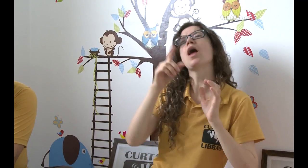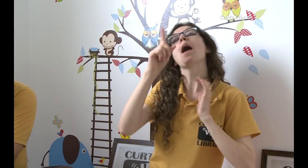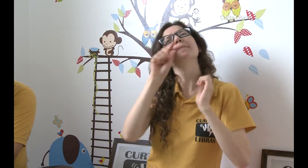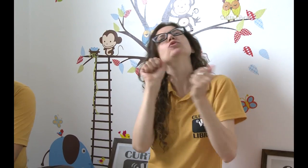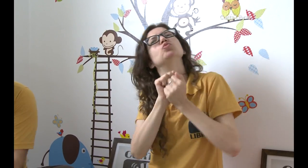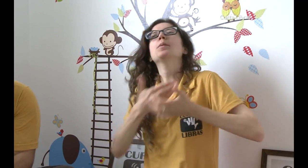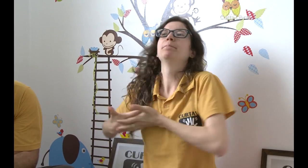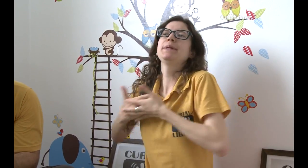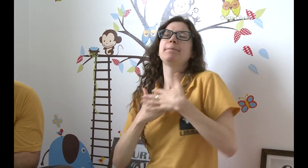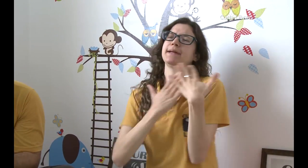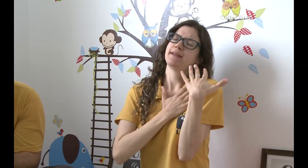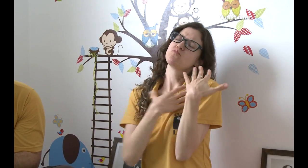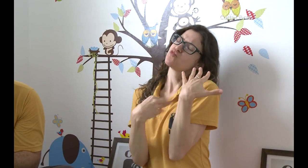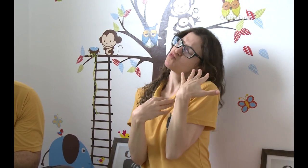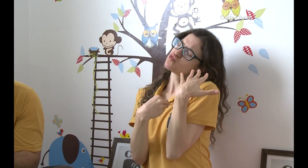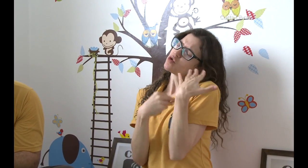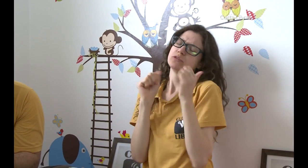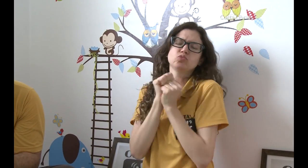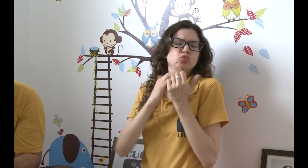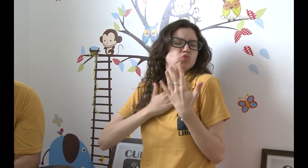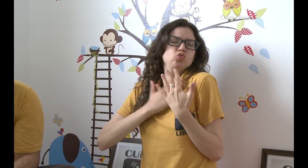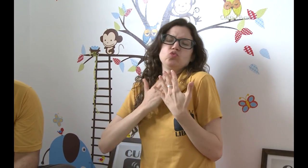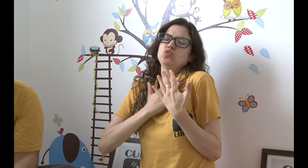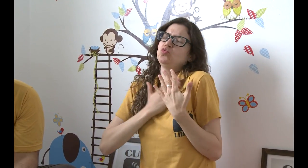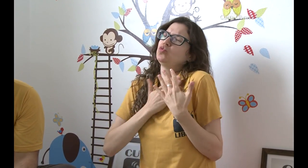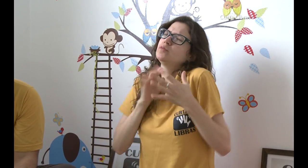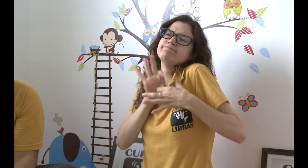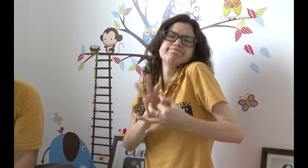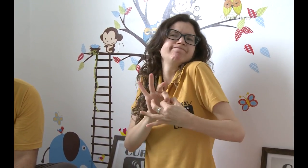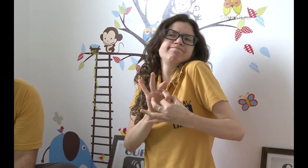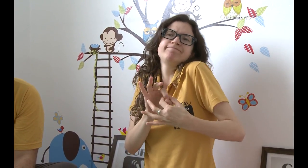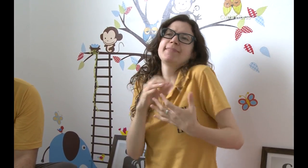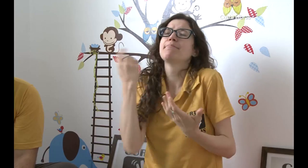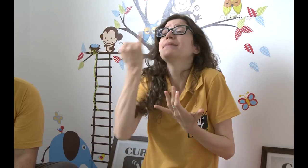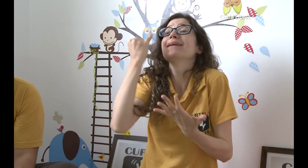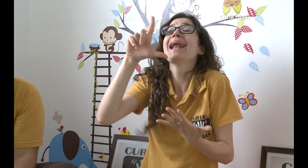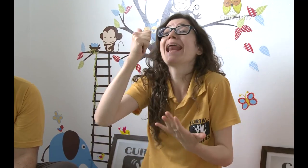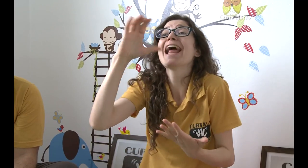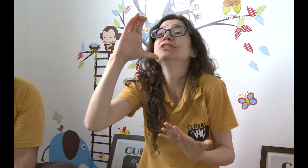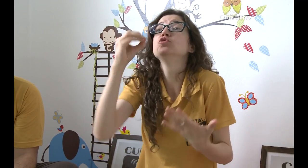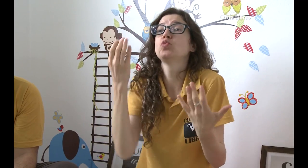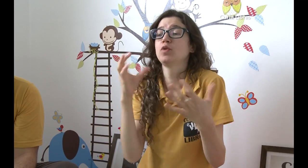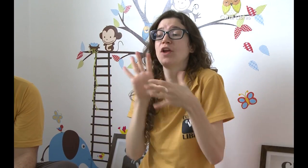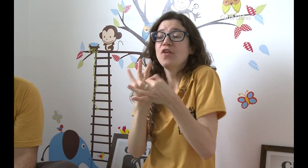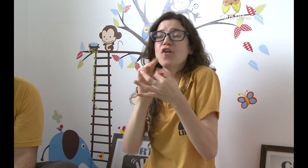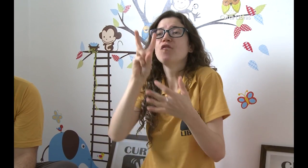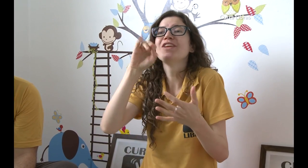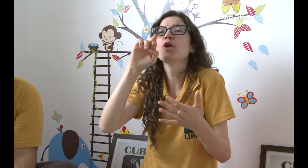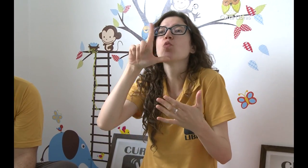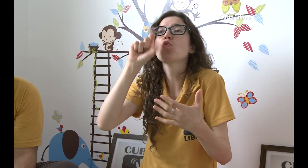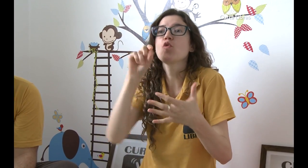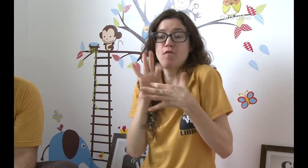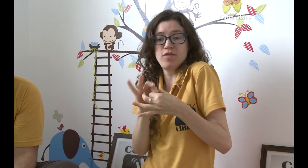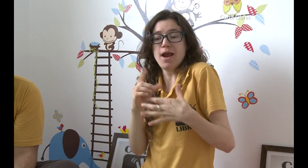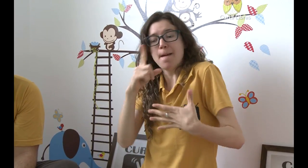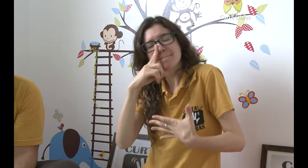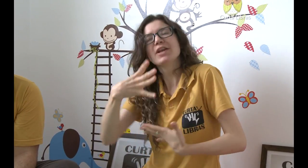Isso cria um laço Um vínculo entre a mãe e o bebê Que é muito importante Mas é necessário Que na hora do nascimento